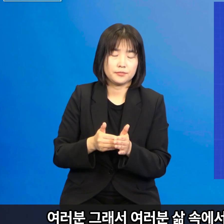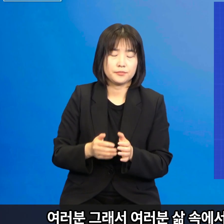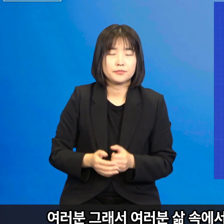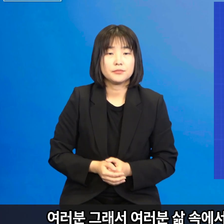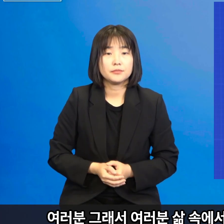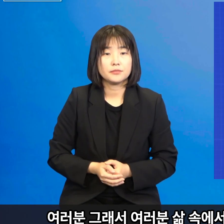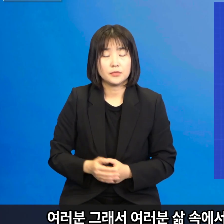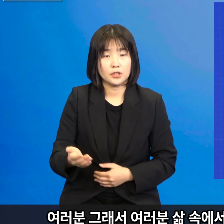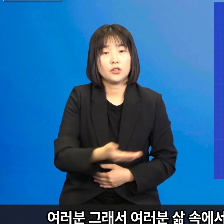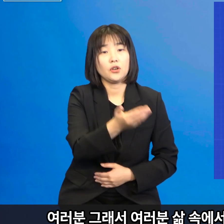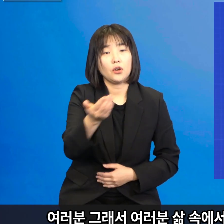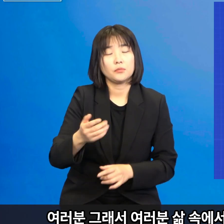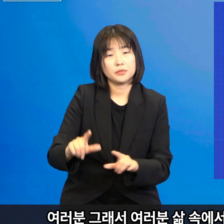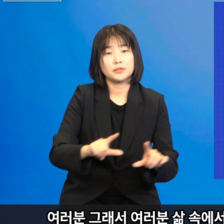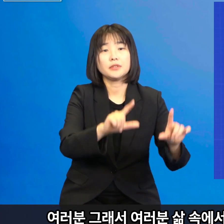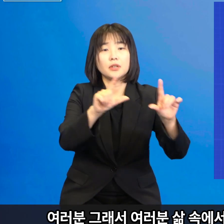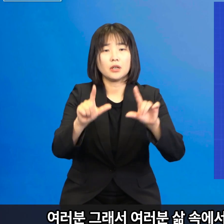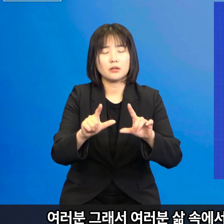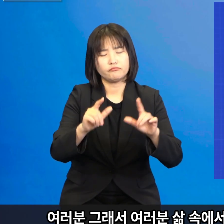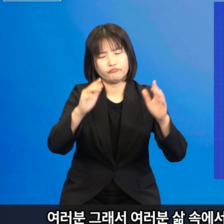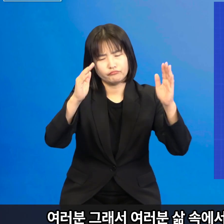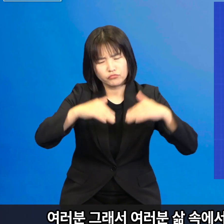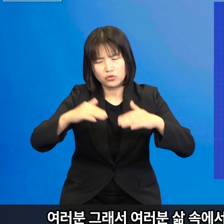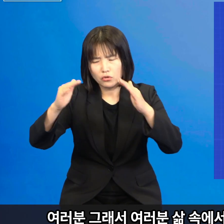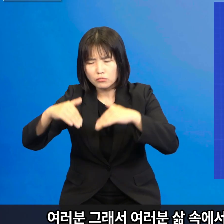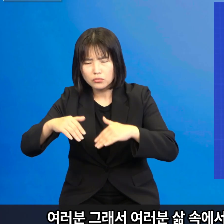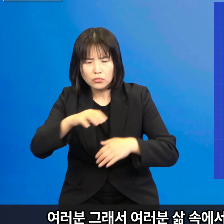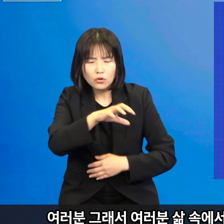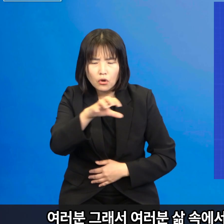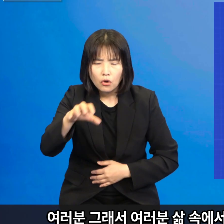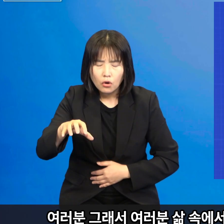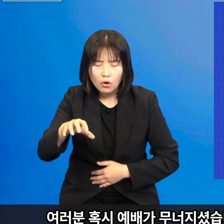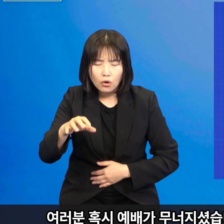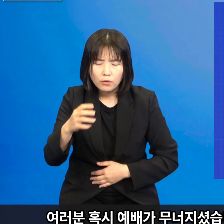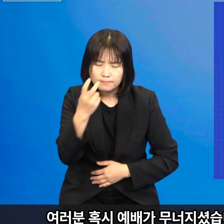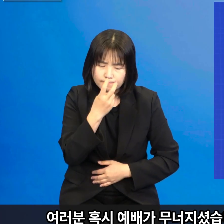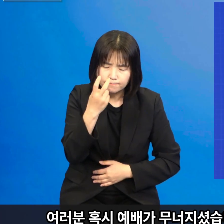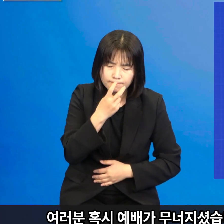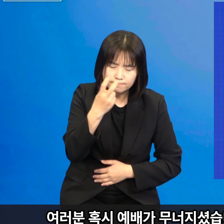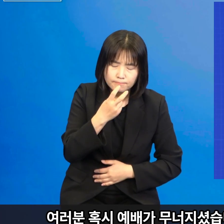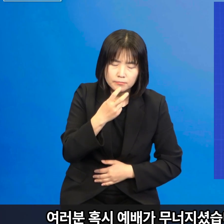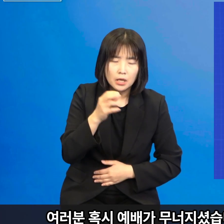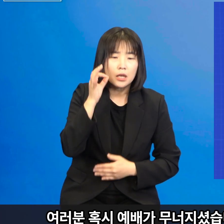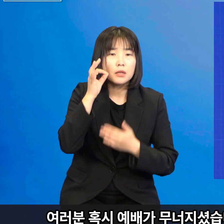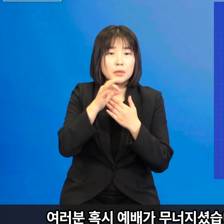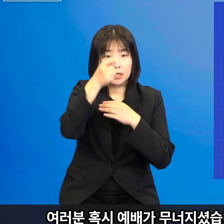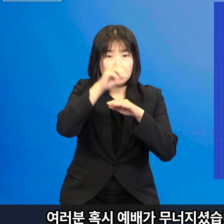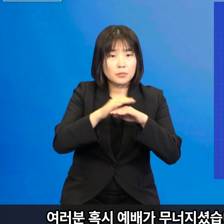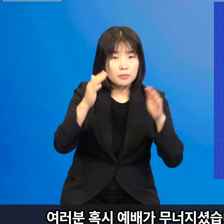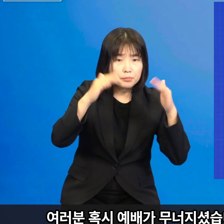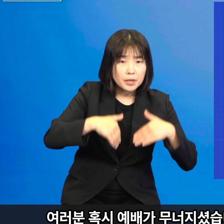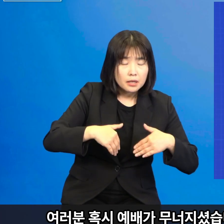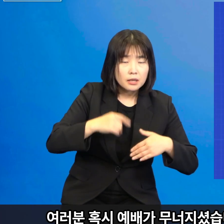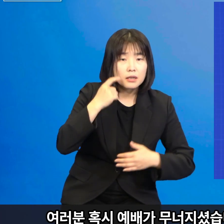여러분, 그래서 여러분 삶 속에서 무너진 삶의 영역을 돌아보시고, 여러분 혹시 예배가 무너지셨습니까?